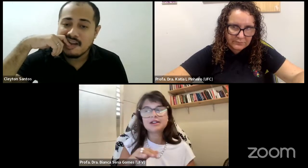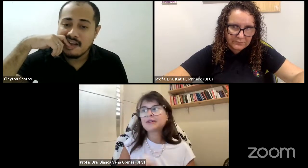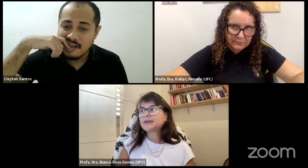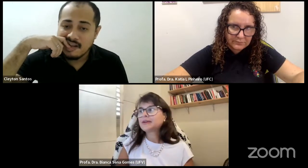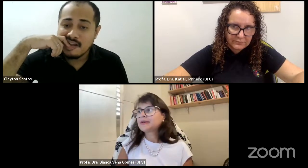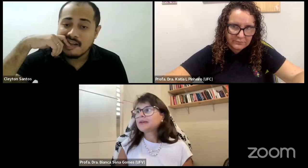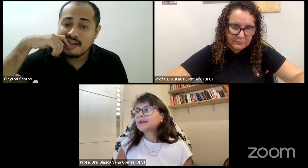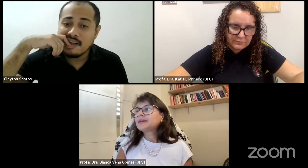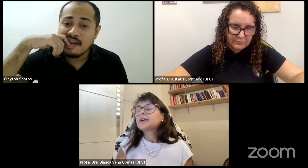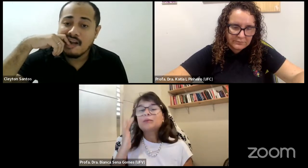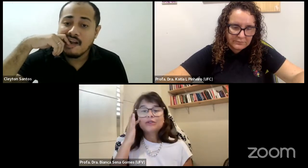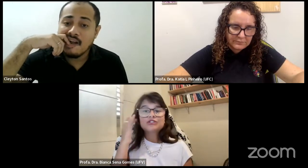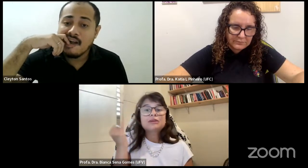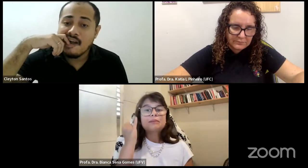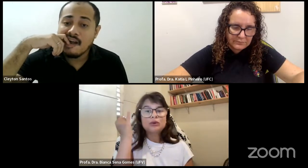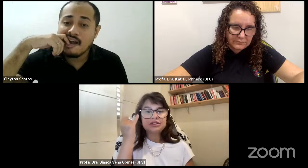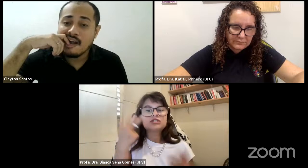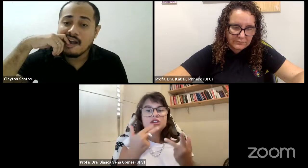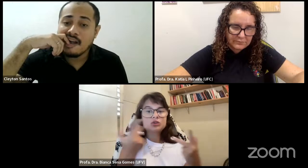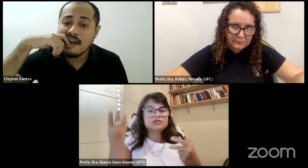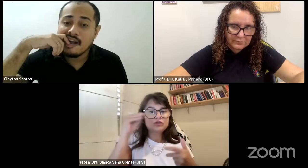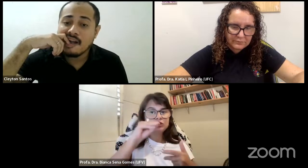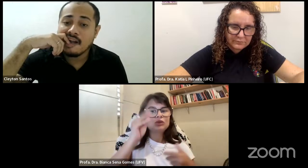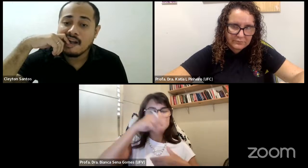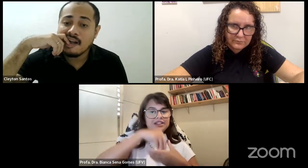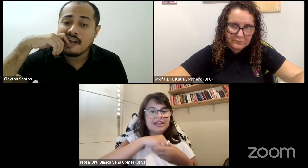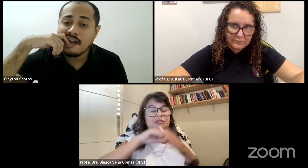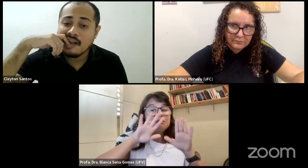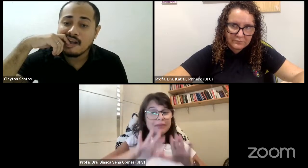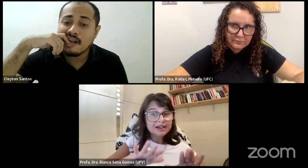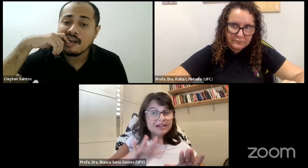Sobre as considerações finais.